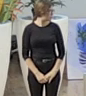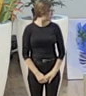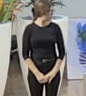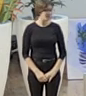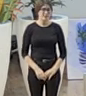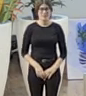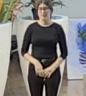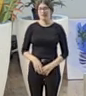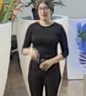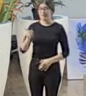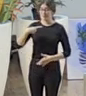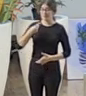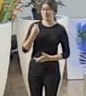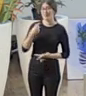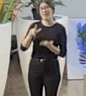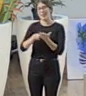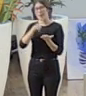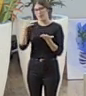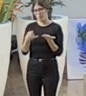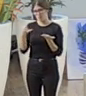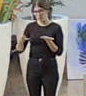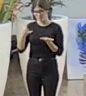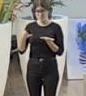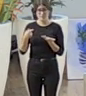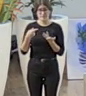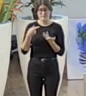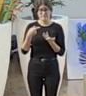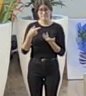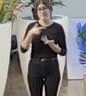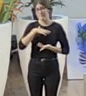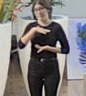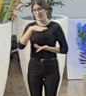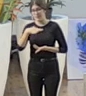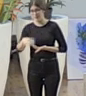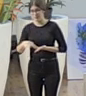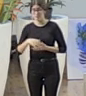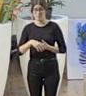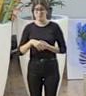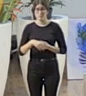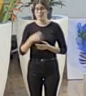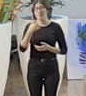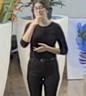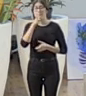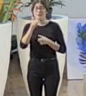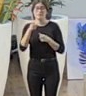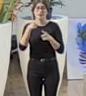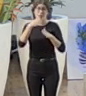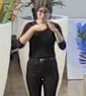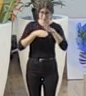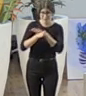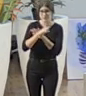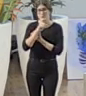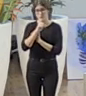la utilización del lenguaje, ¿no? Esta idea, a veces plantea la idea de la palabra y la intervención, como...